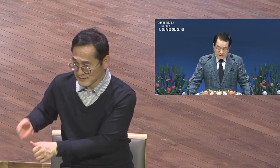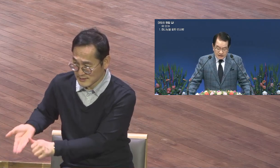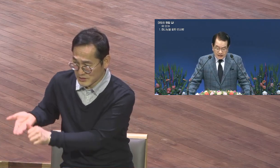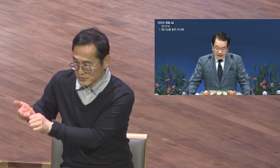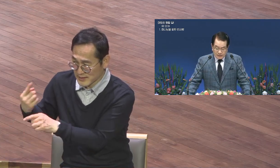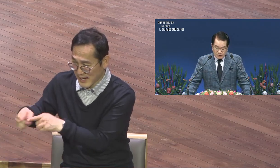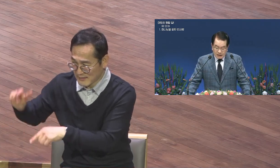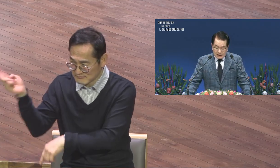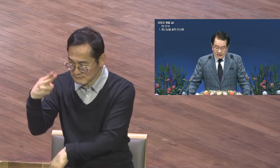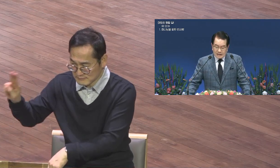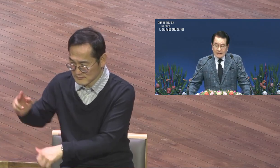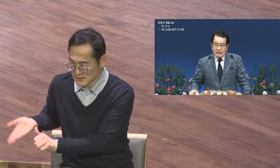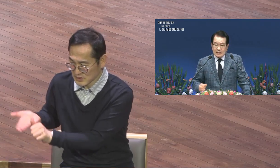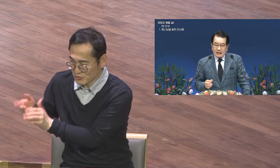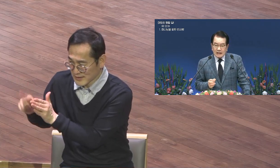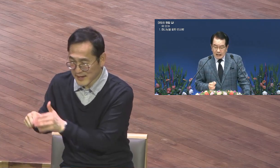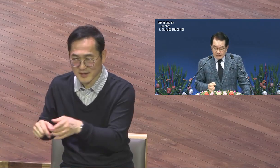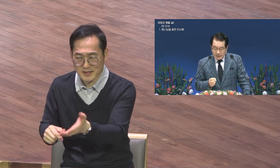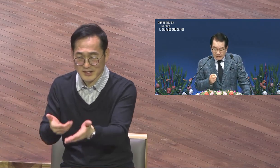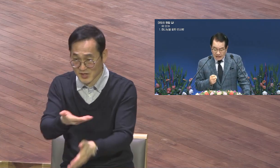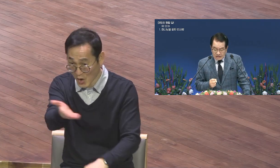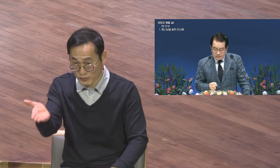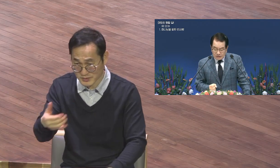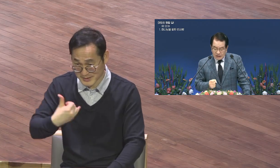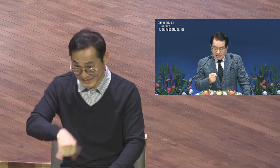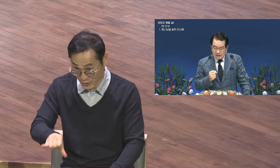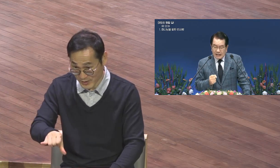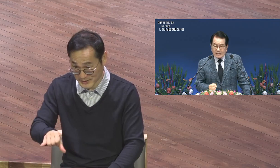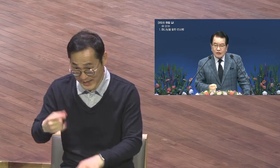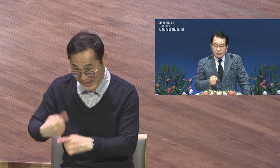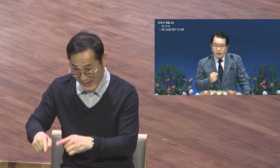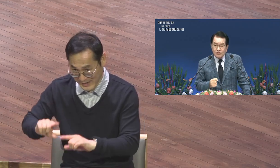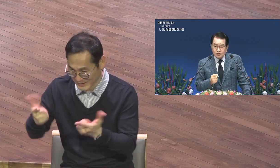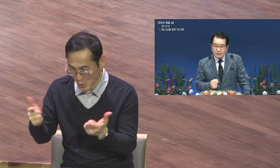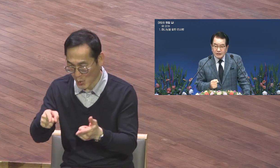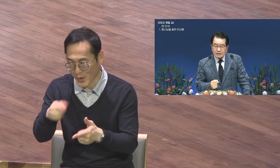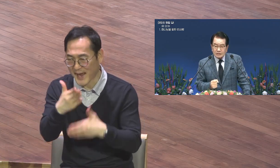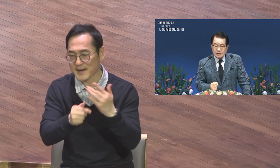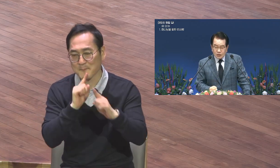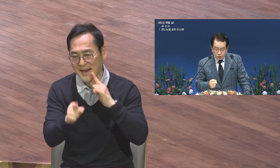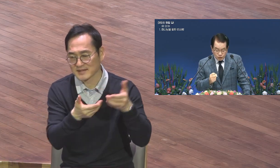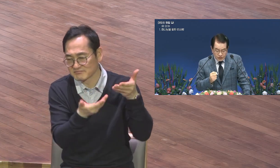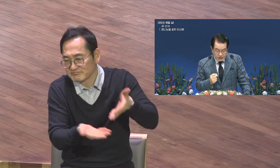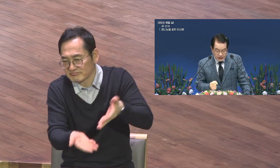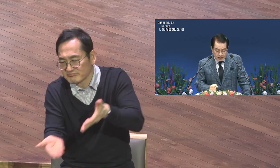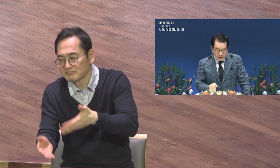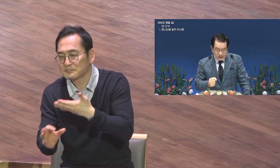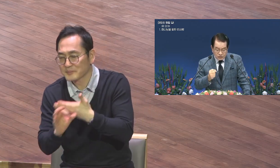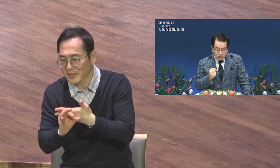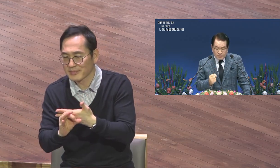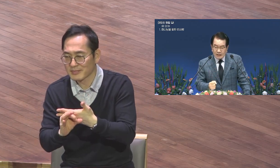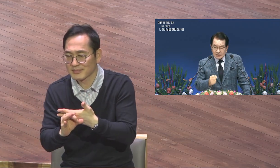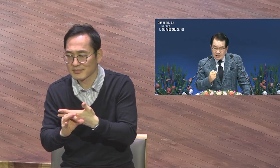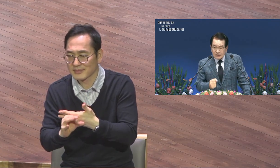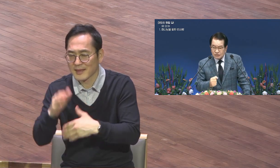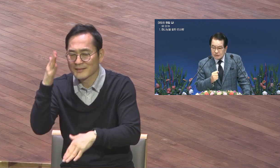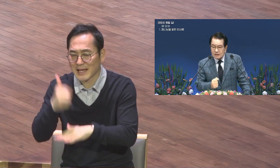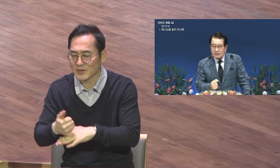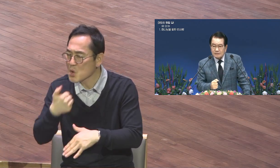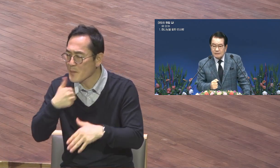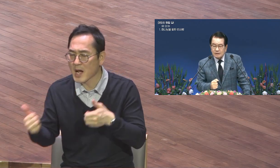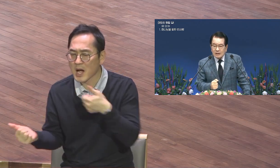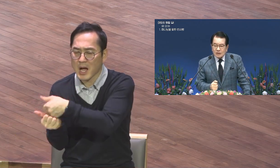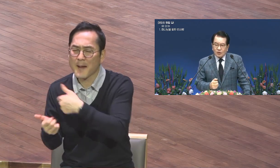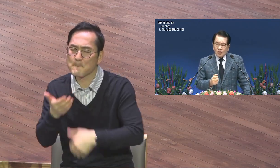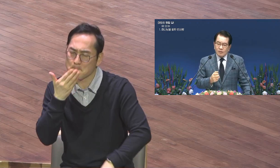여러분의 자녀들이 칼보다 강한 하나님의 말씀을 대대로 물려주면 우리가 로마를 이길 수